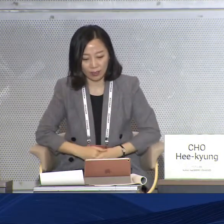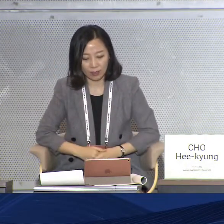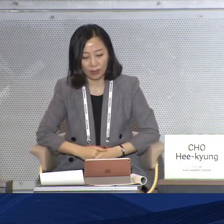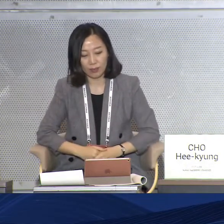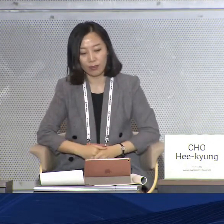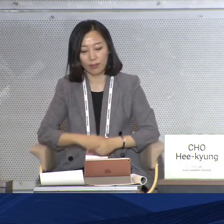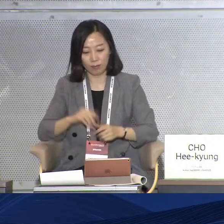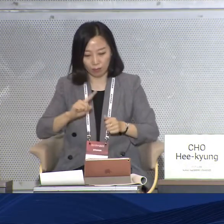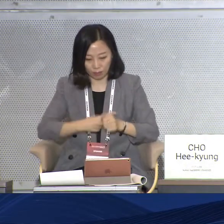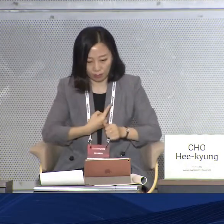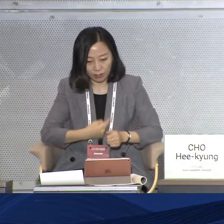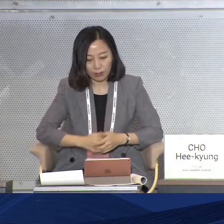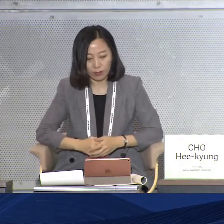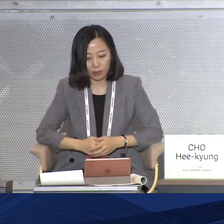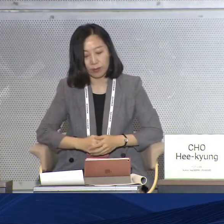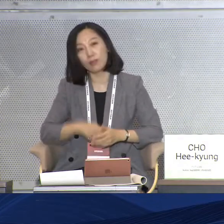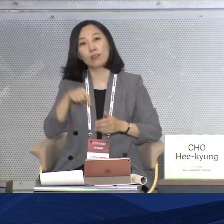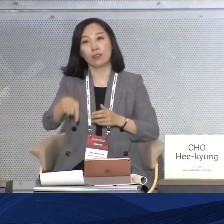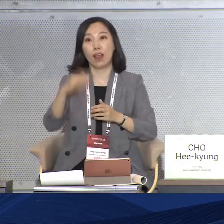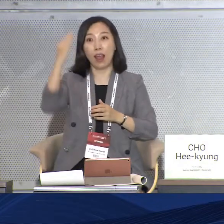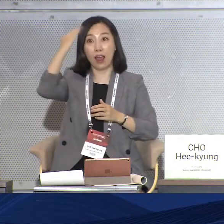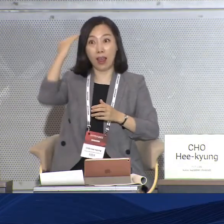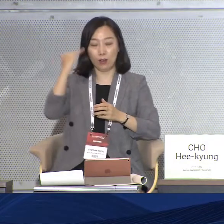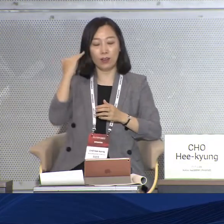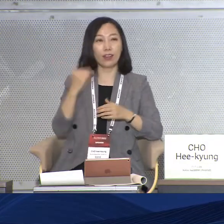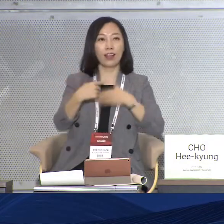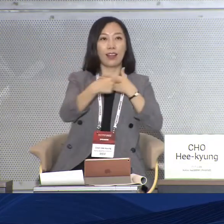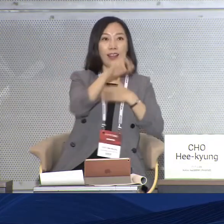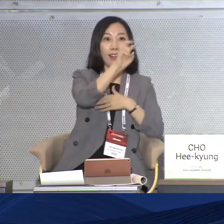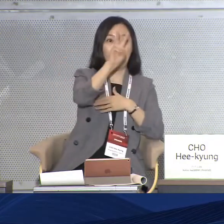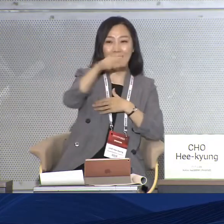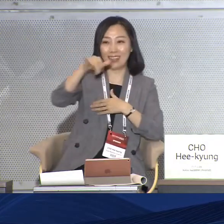동의를 하며 같이 제안을 드리는 바입니다.